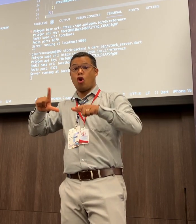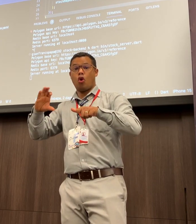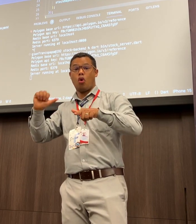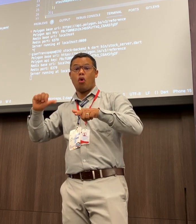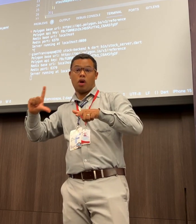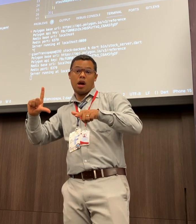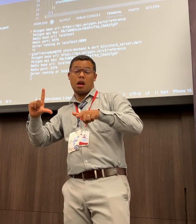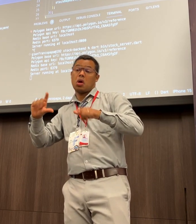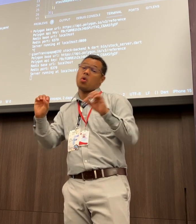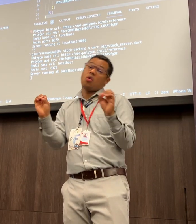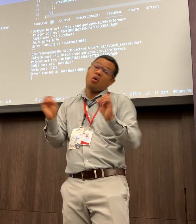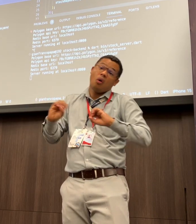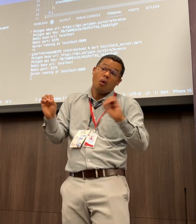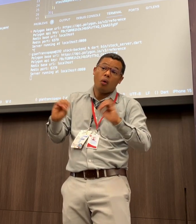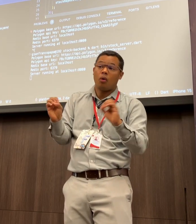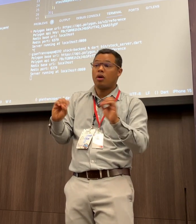la